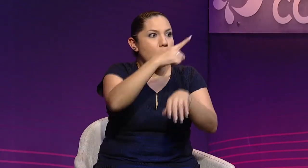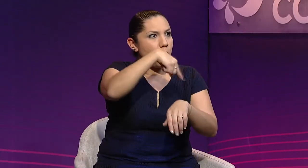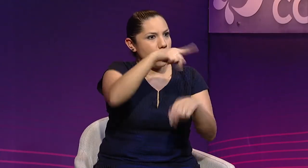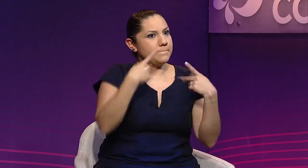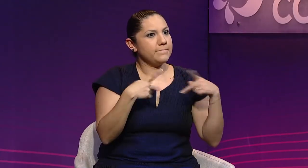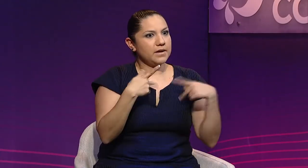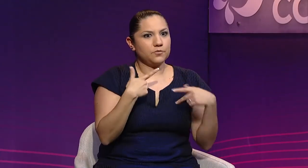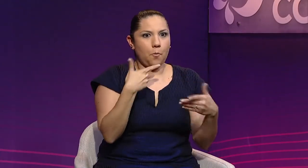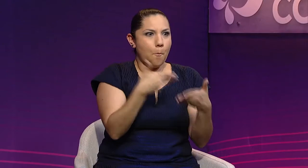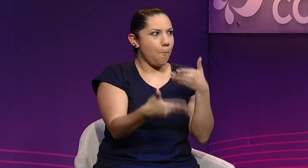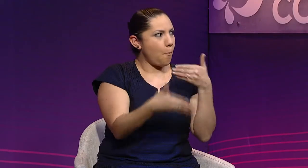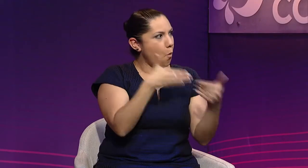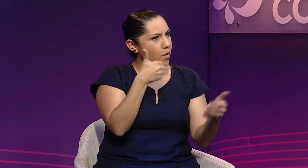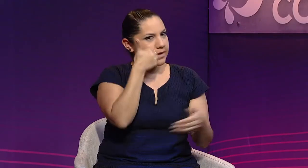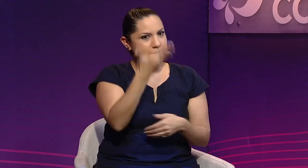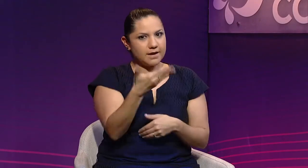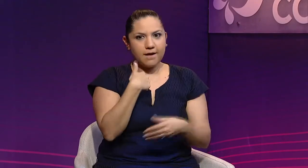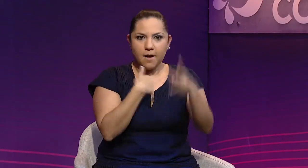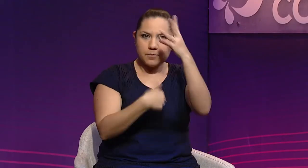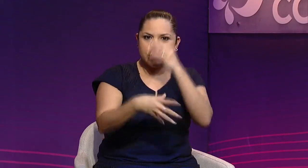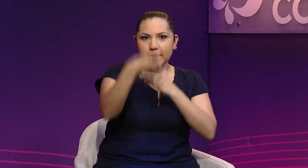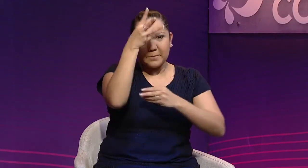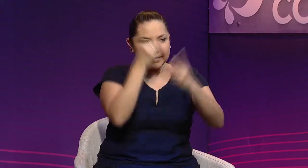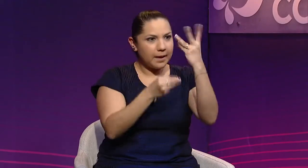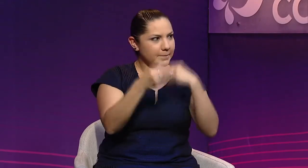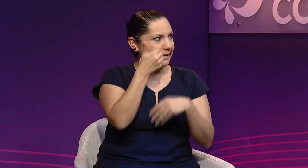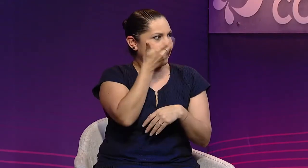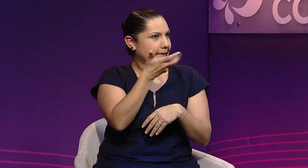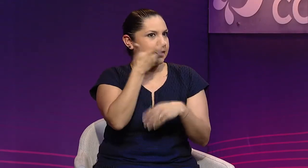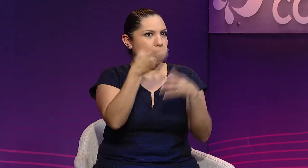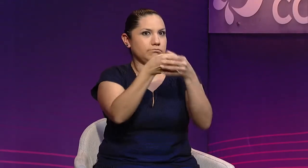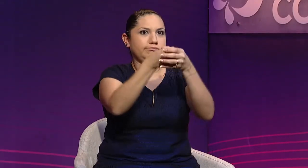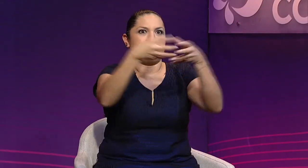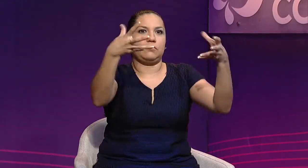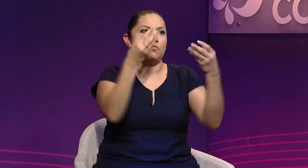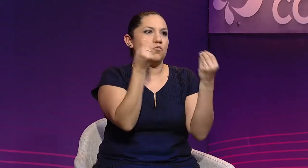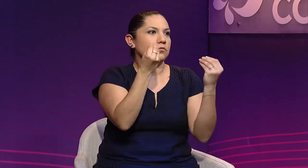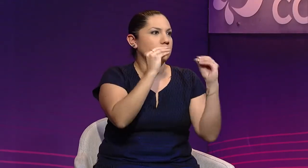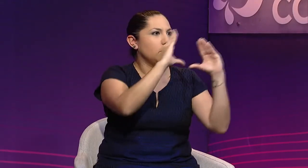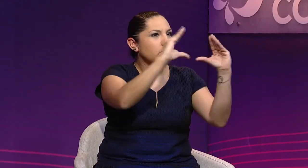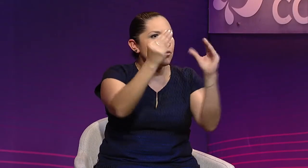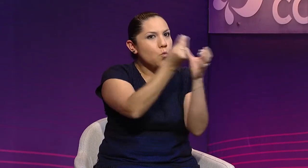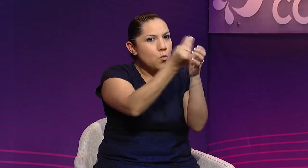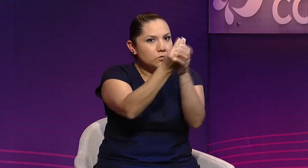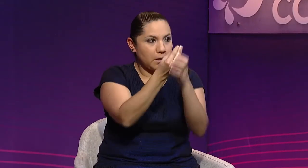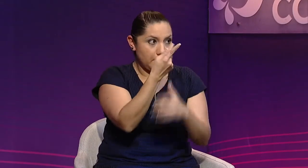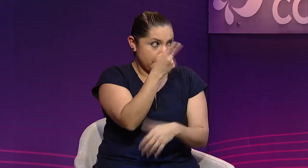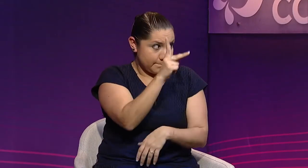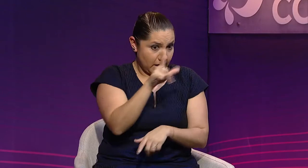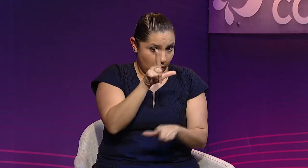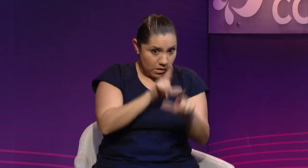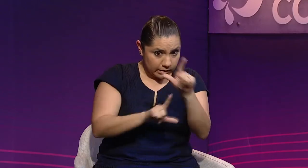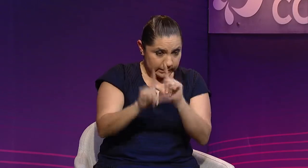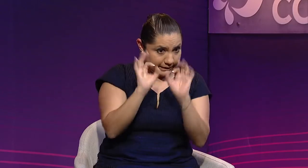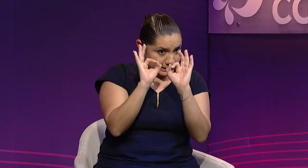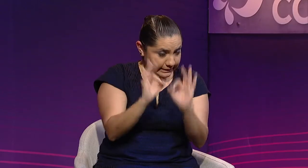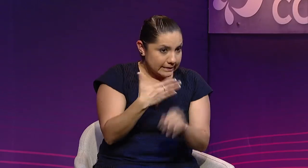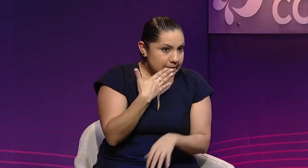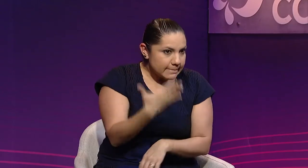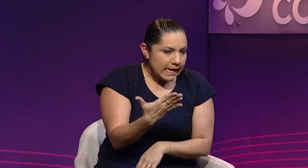ido visibilizando más esta lengua porque en la televisión aparecen cada vez más intérpretes, ¿no? de lengua de señas, y algunos han tomado hasta la